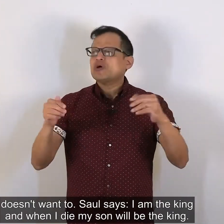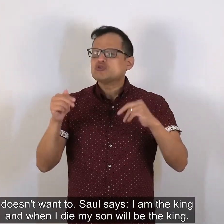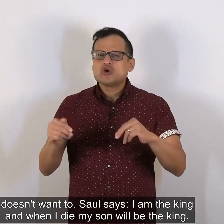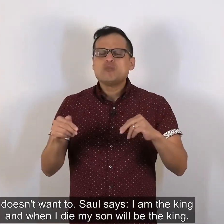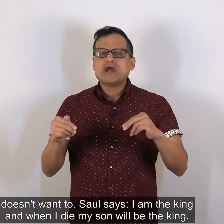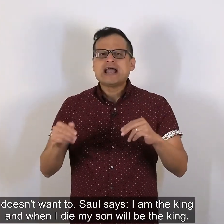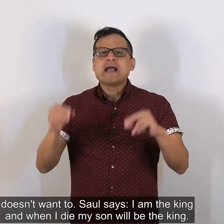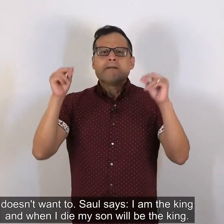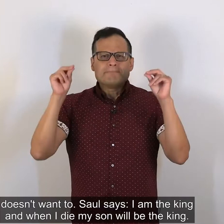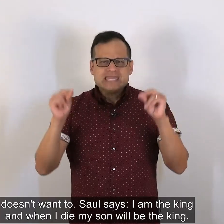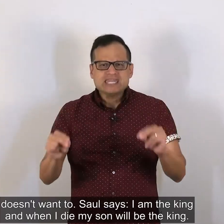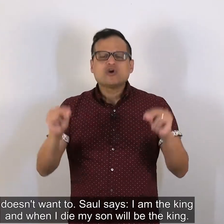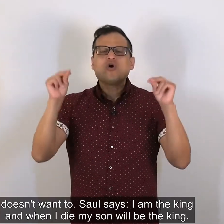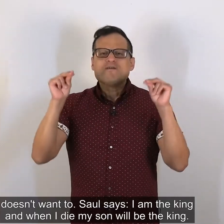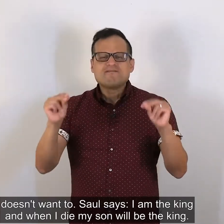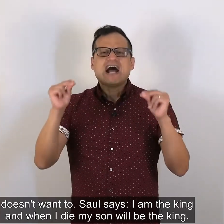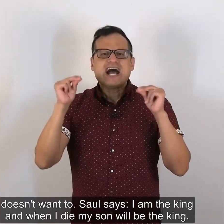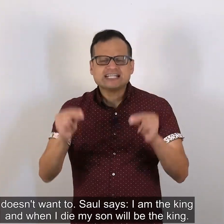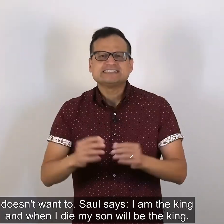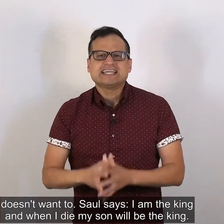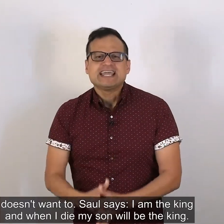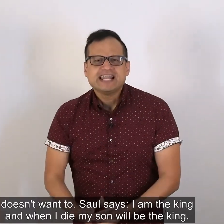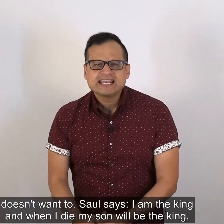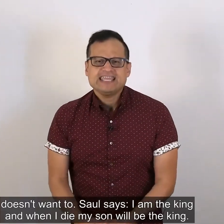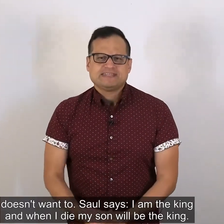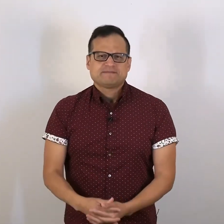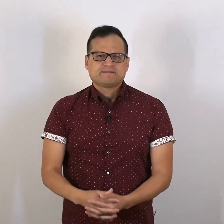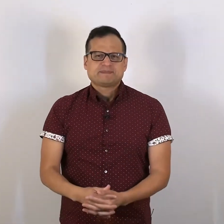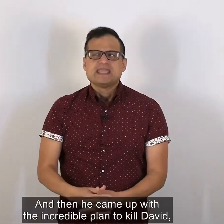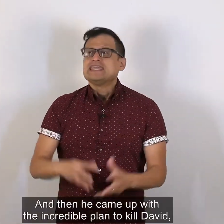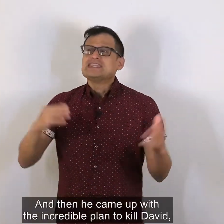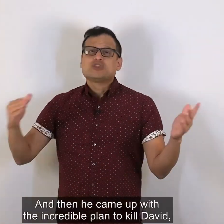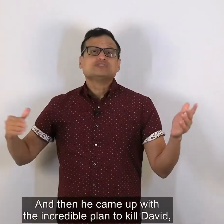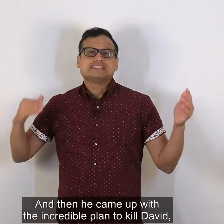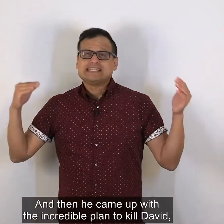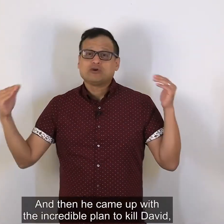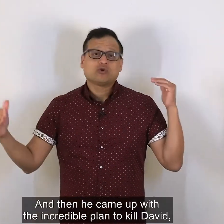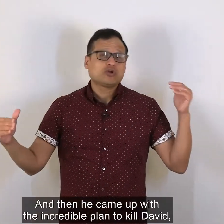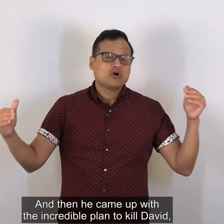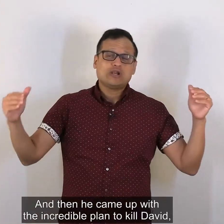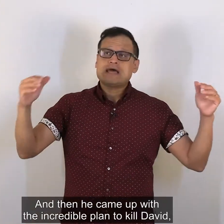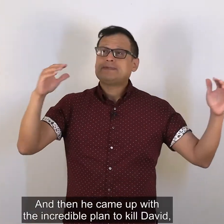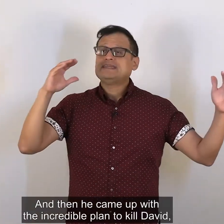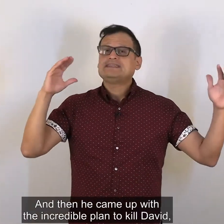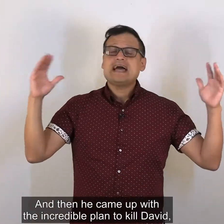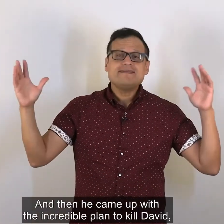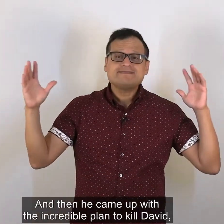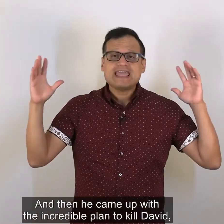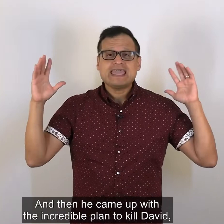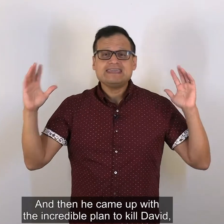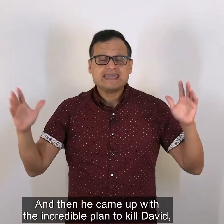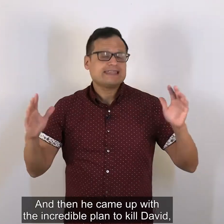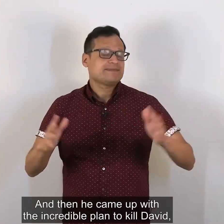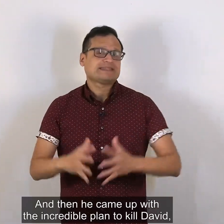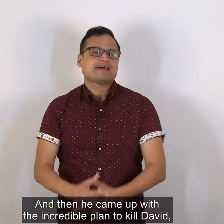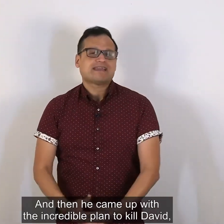yo muera, mi hijo va a ser el rey. Y entonces se le ocurrió la brillante idea de matar a